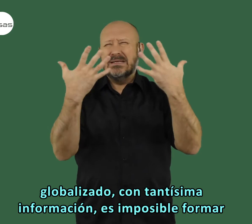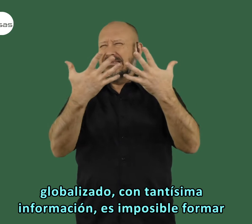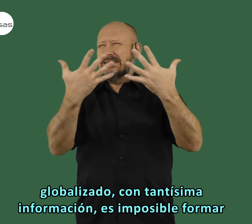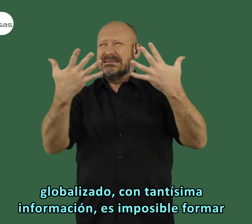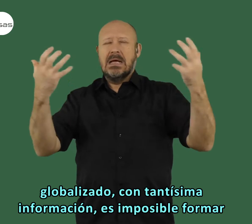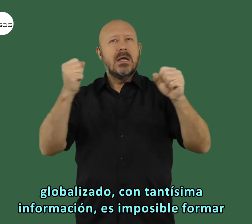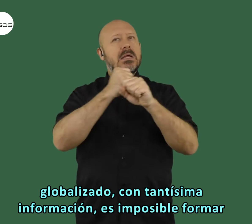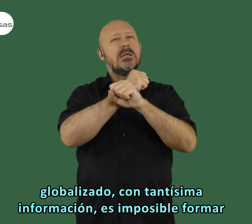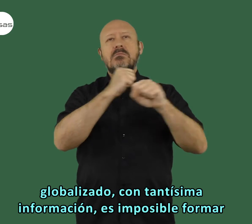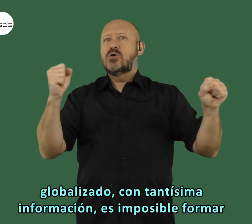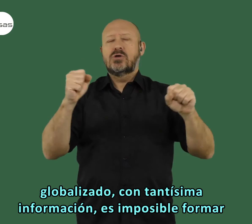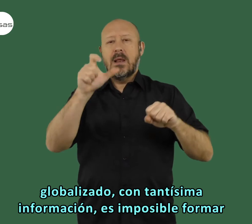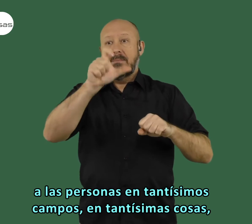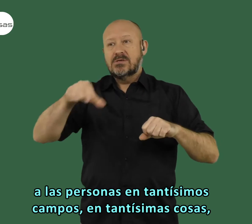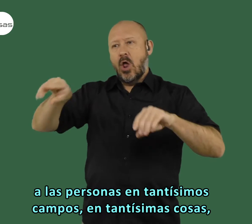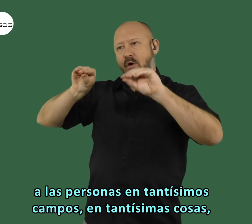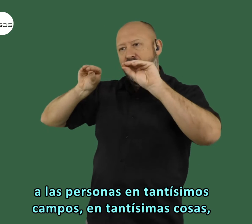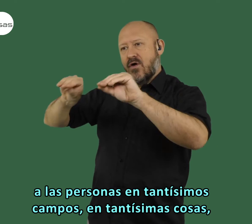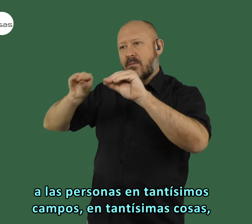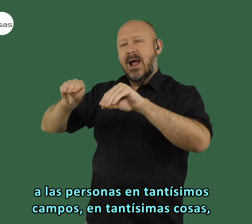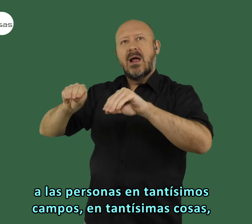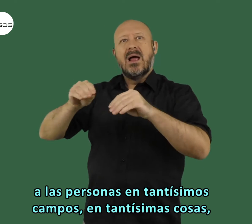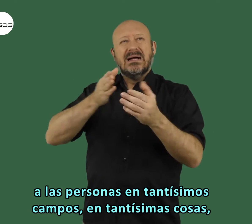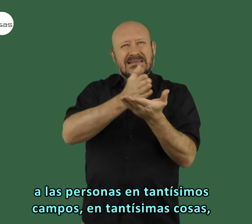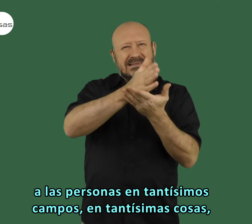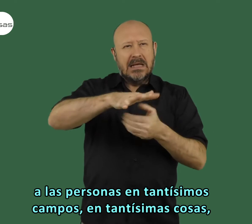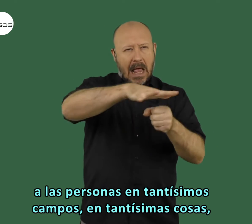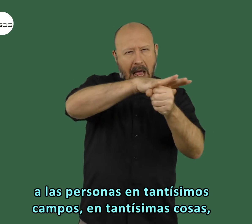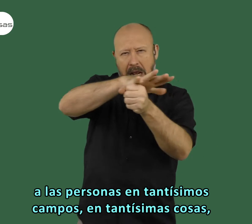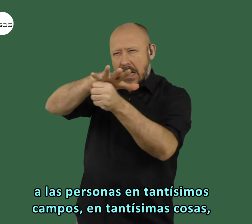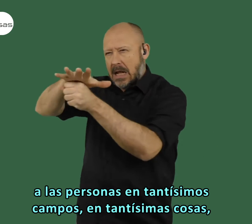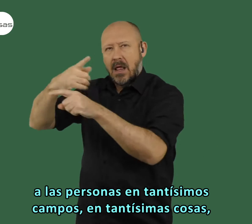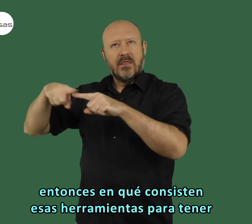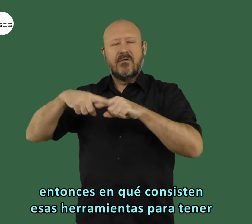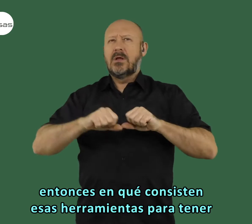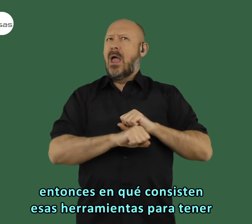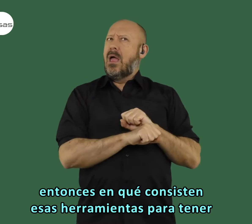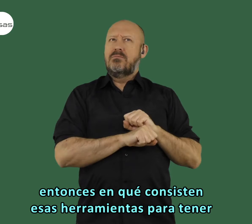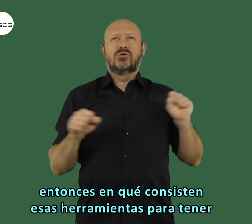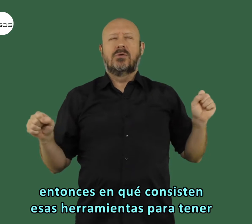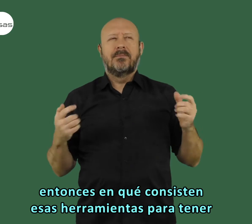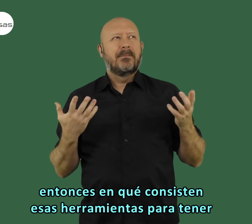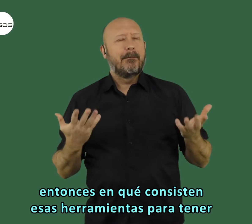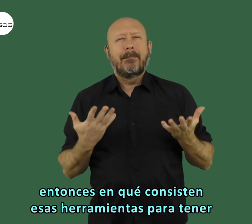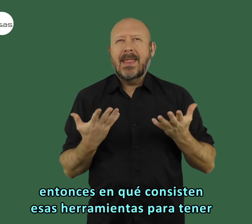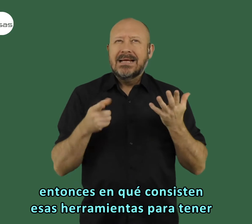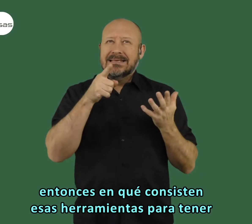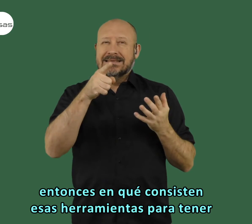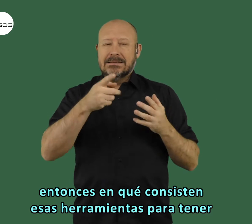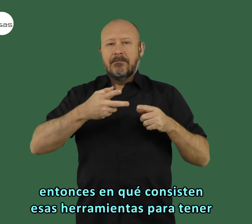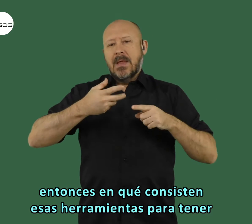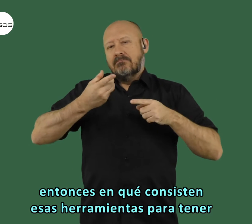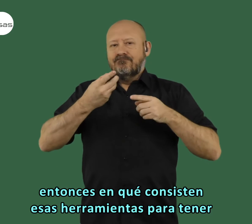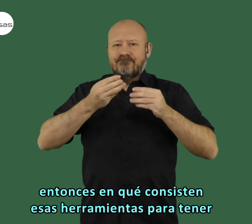información, es imposible formar a las personas en tantísimos campos y en tantísimas cosas. Entonces, ¿en qué